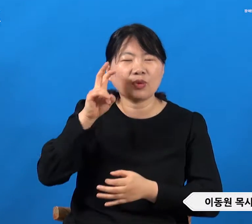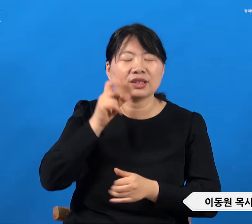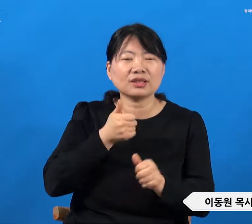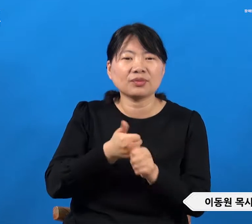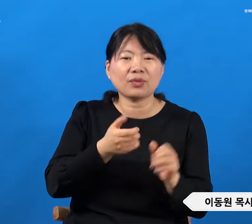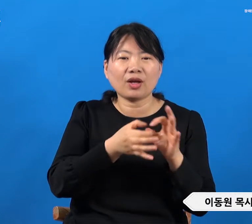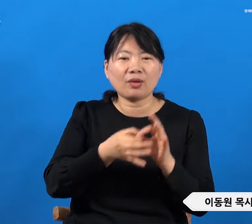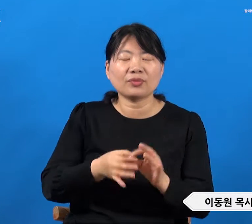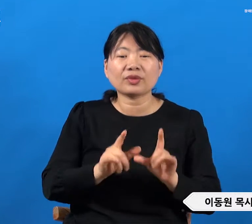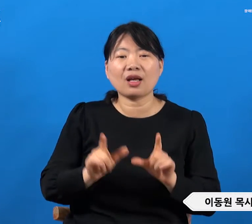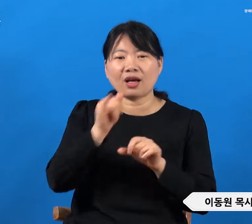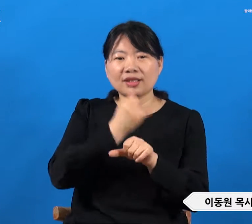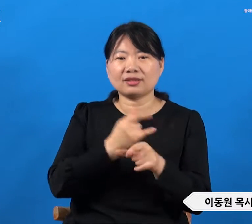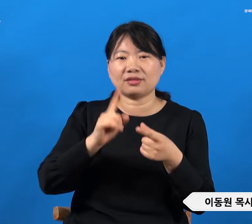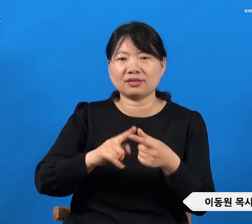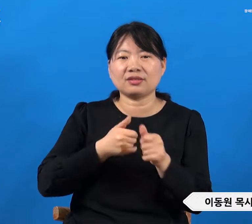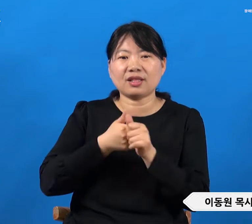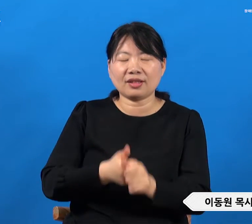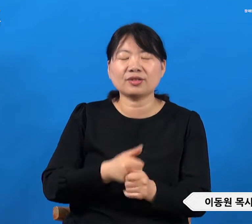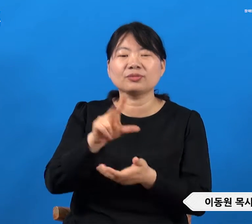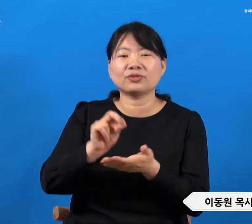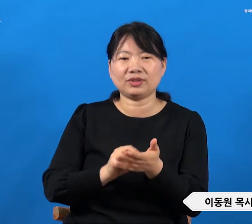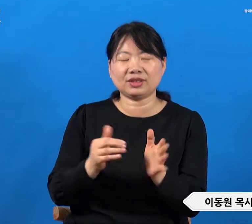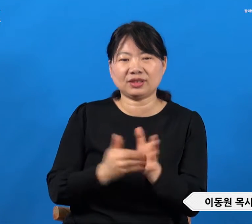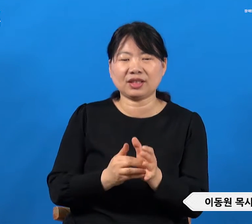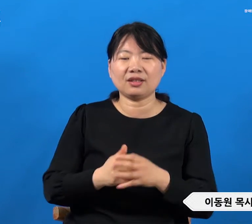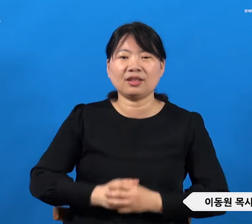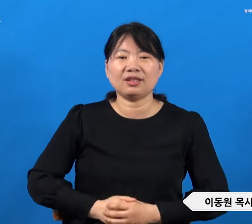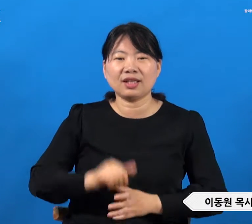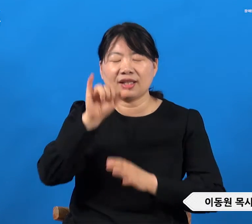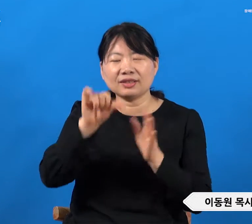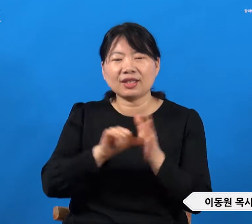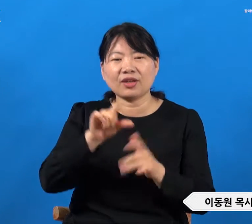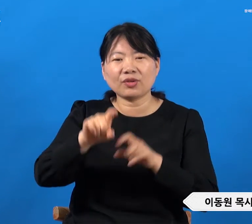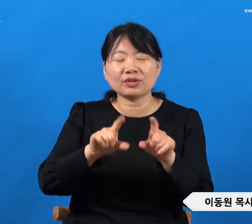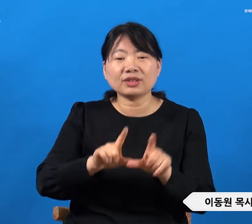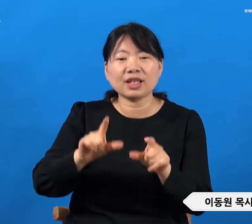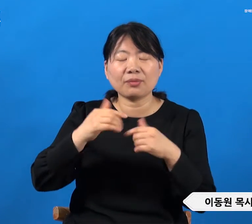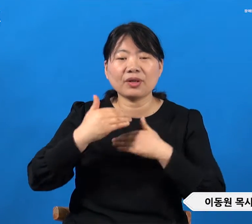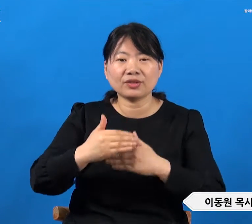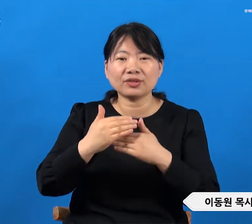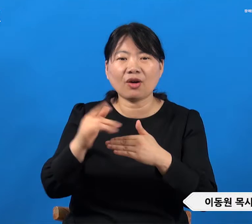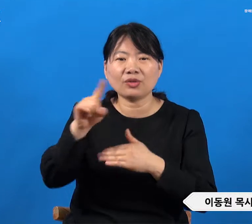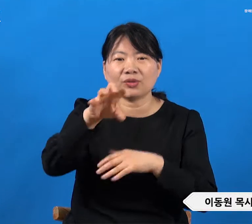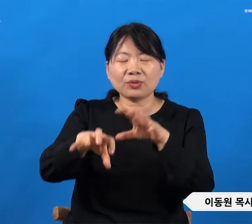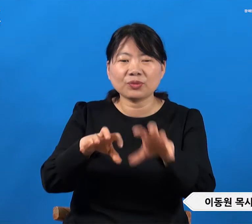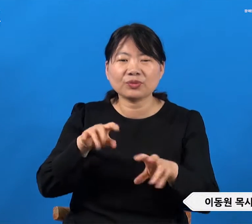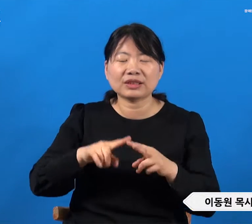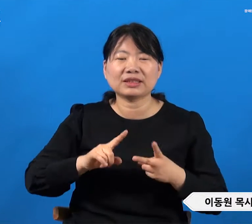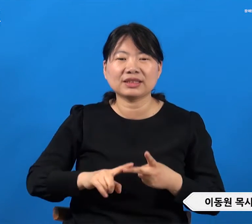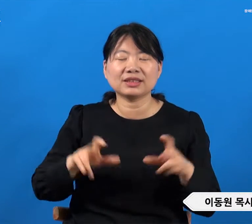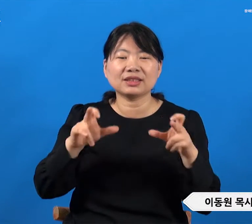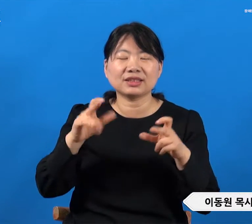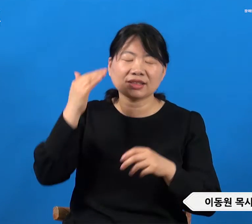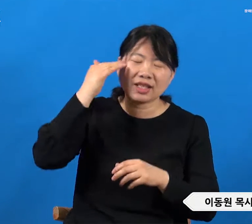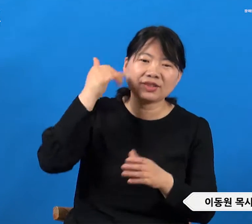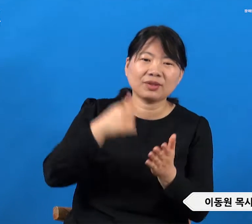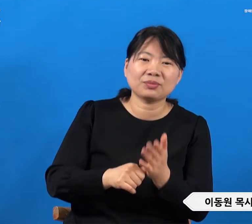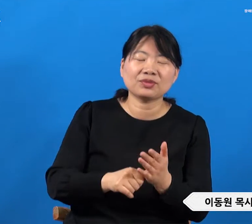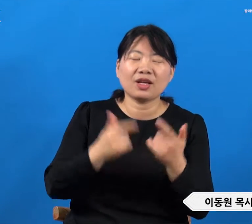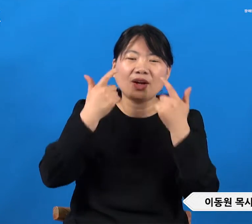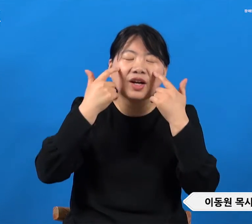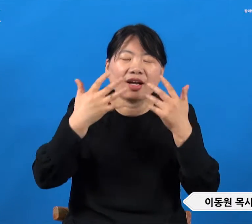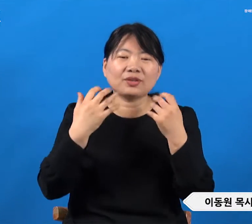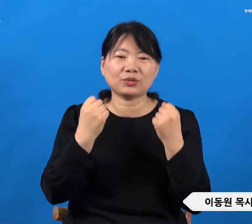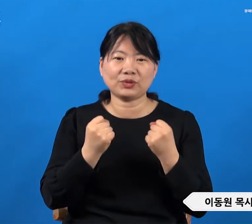혹은 극복하면서 살아갈 수 있느냐는 문제인 것입니다. 인생이 걷는 삶의 여정 어느 곳에도 장애물은